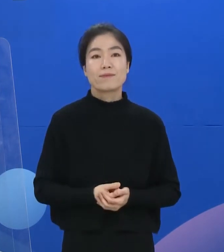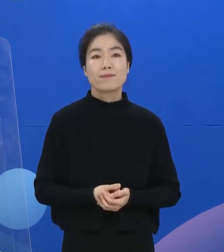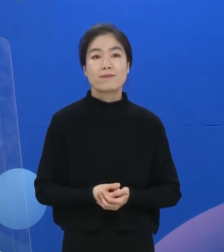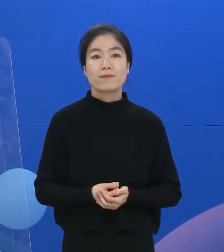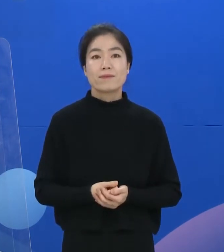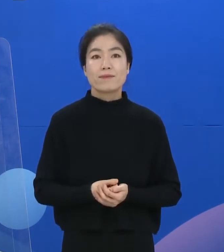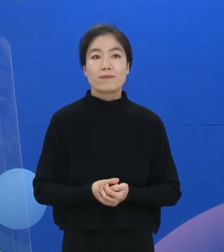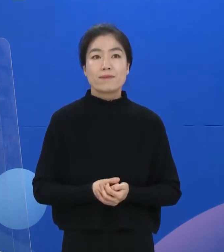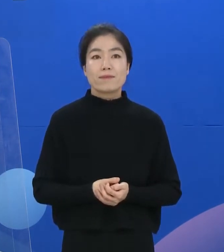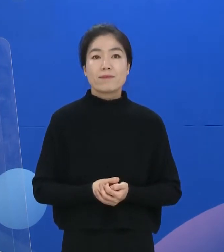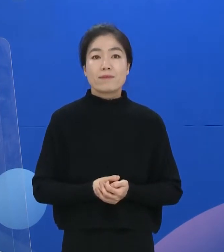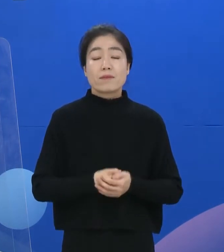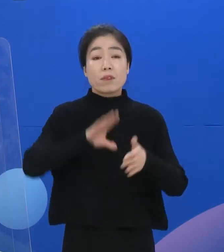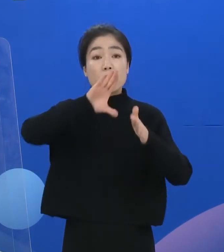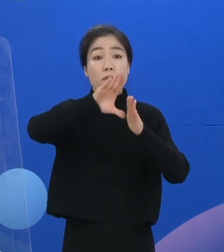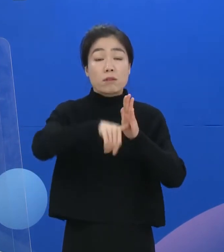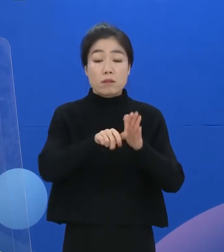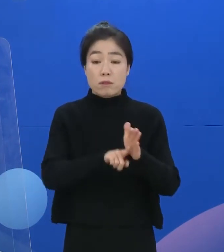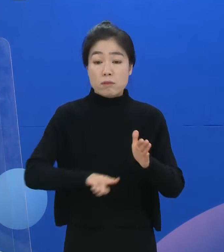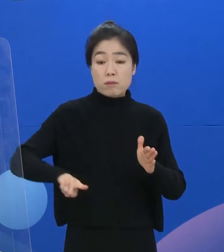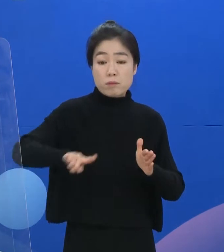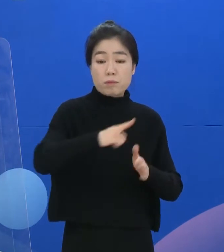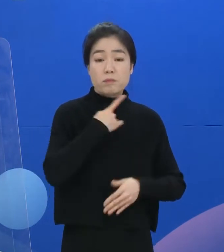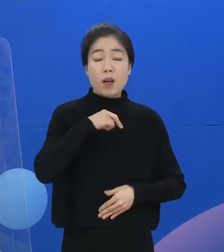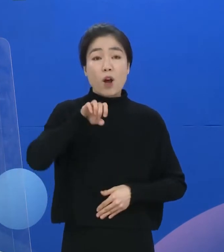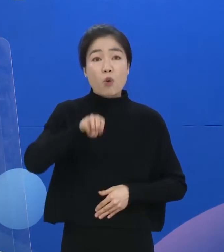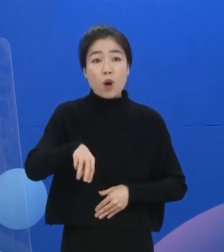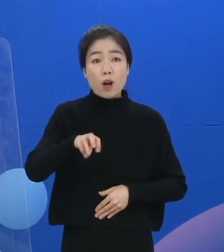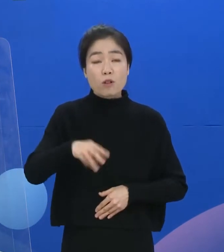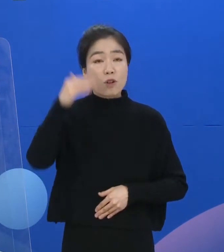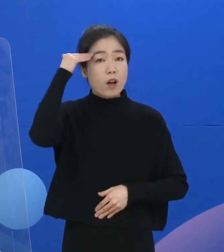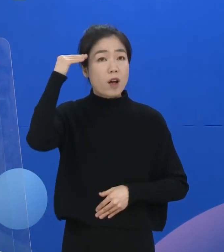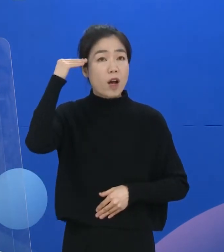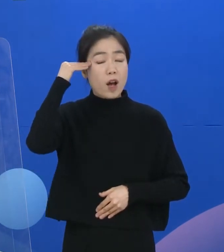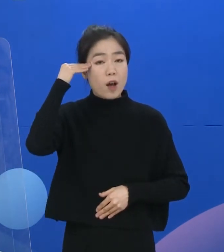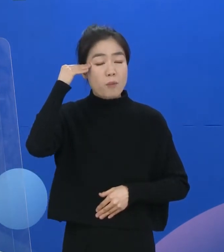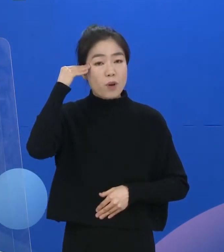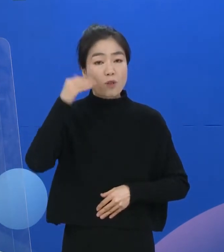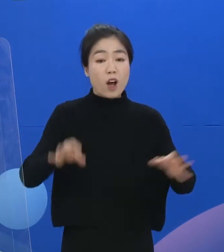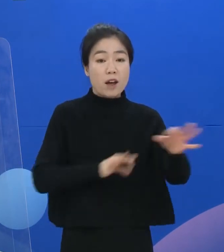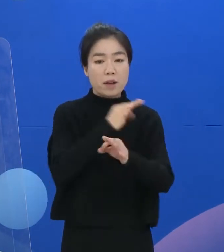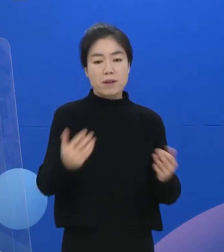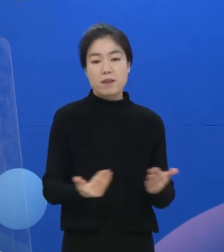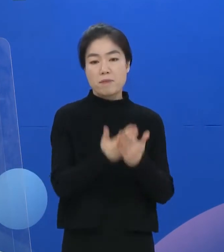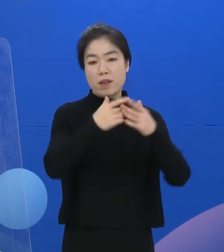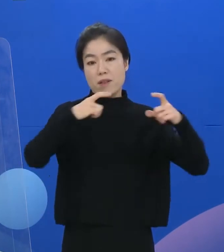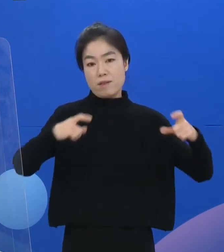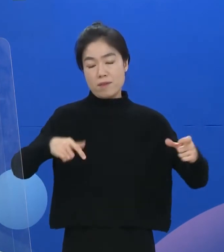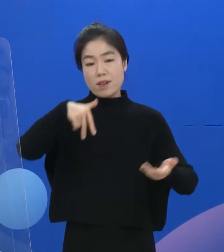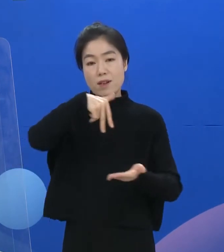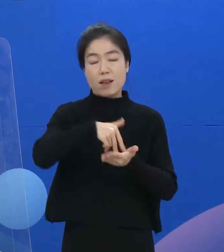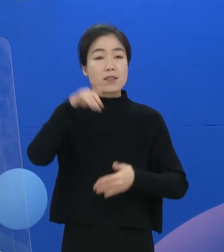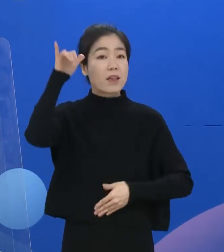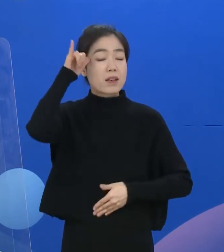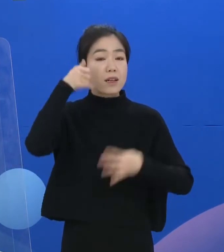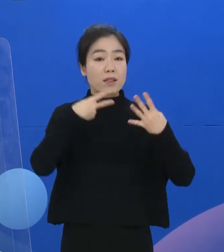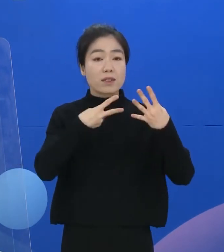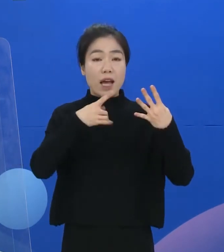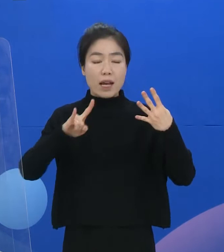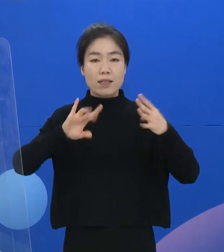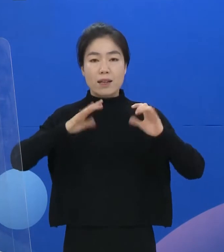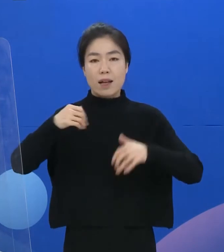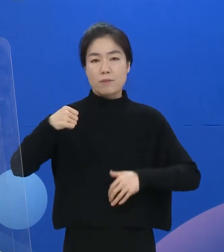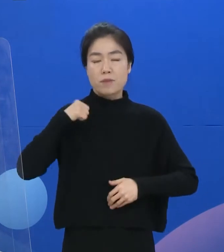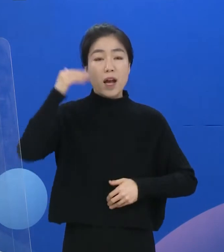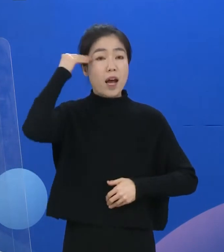선점하는 것이라고 판단했던 것이 신의 한수가 되었습니다 시대를 선도에 온누리